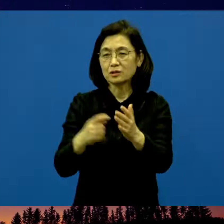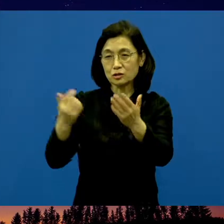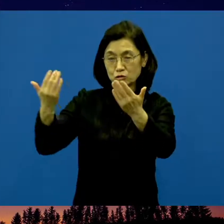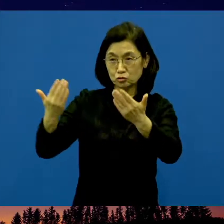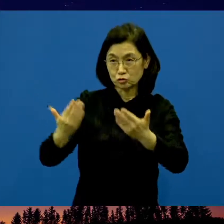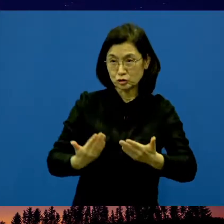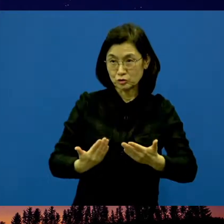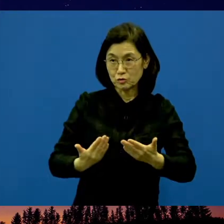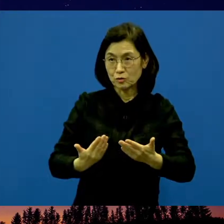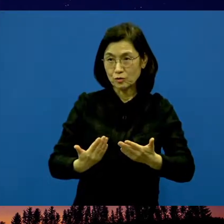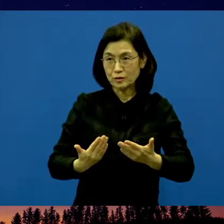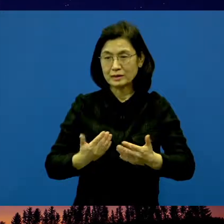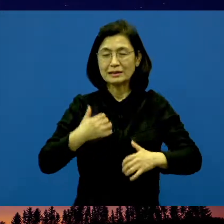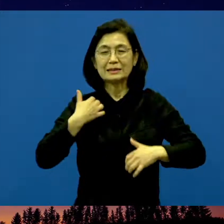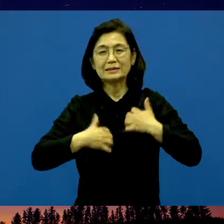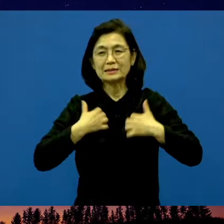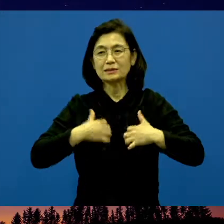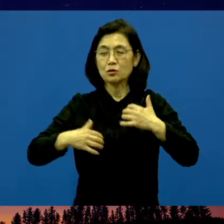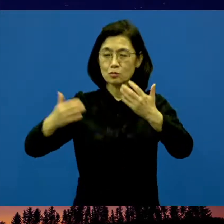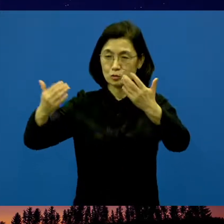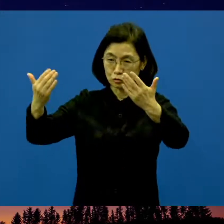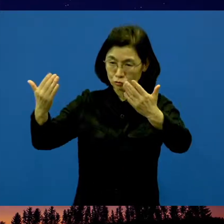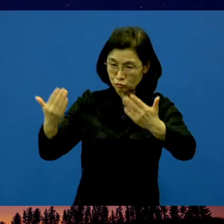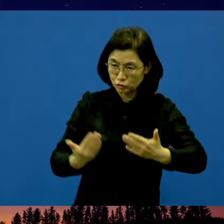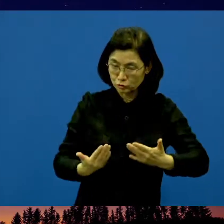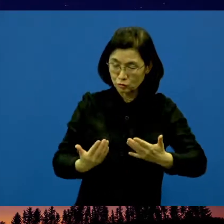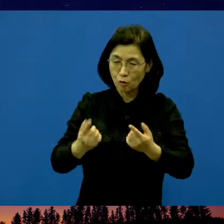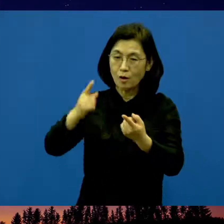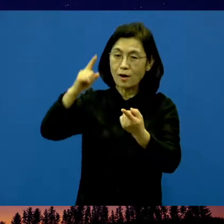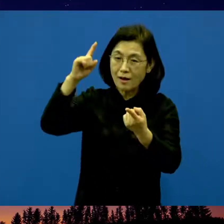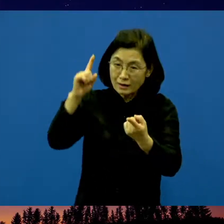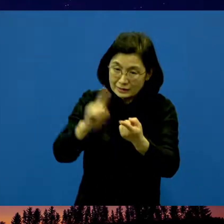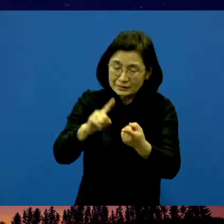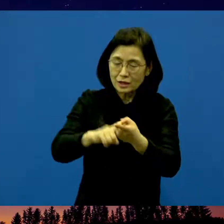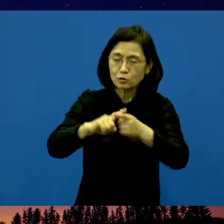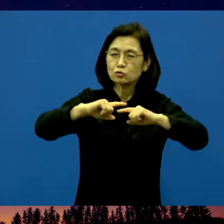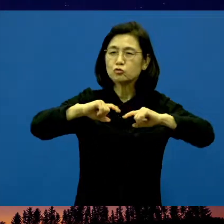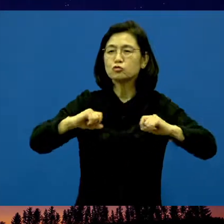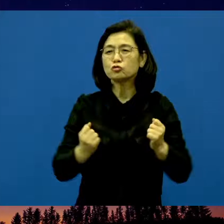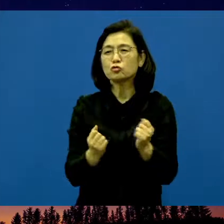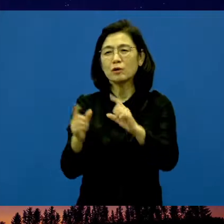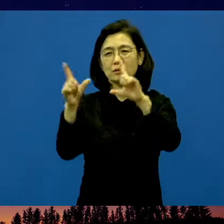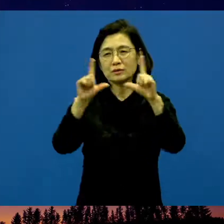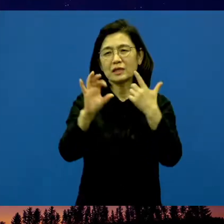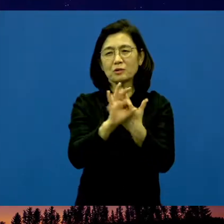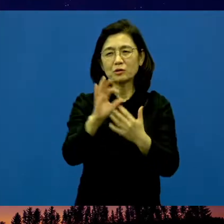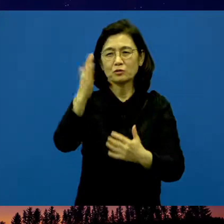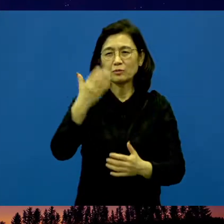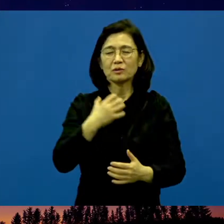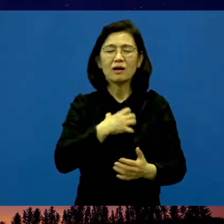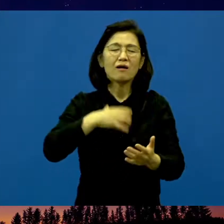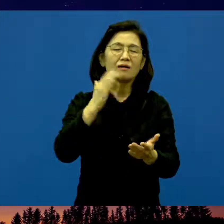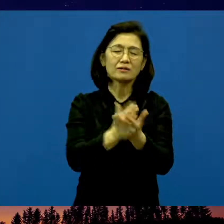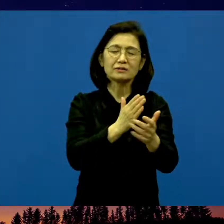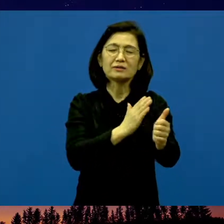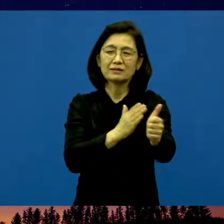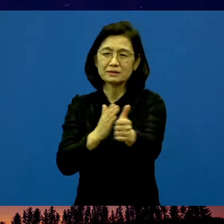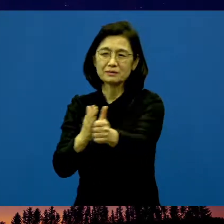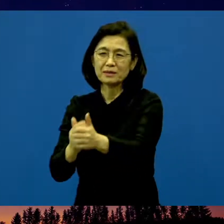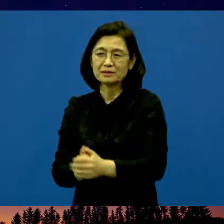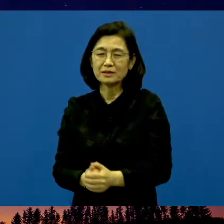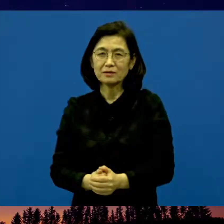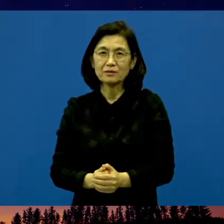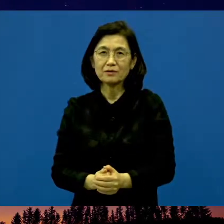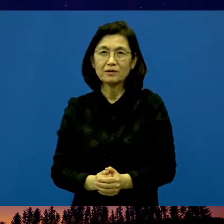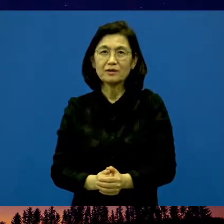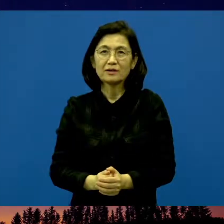거예요. 그게 반응하면 살아가면 되는 것입니다. 여러분, 너무 걱정하지 않아도 돼요. 어떤 분은 그래요. 뭐 선교